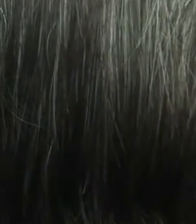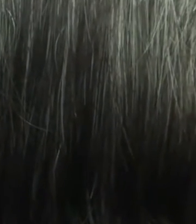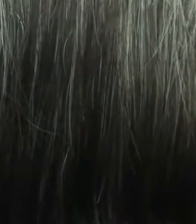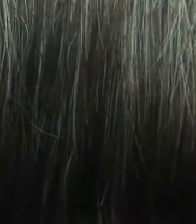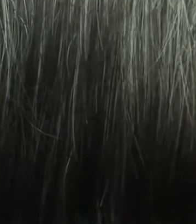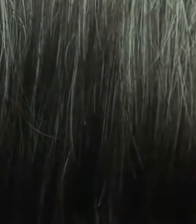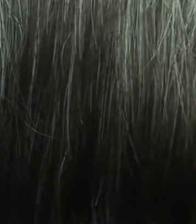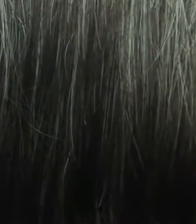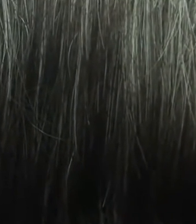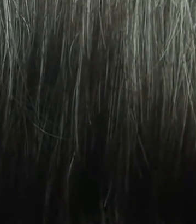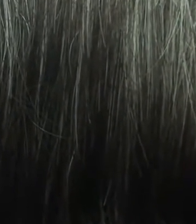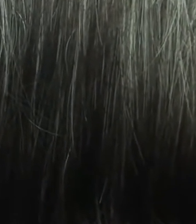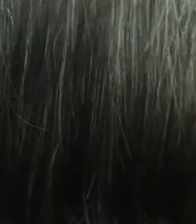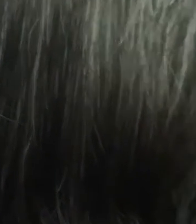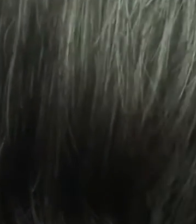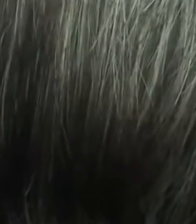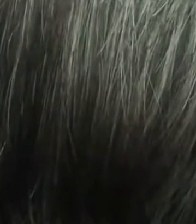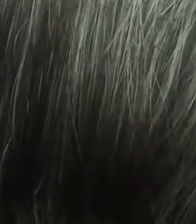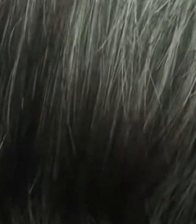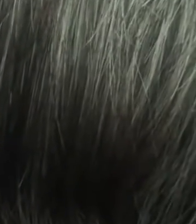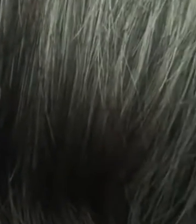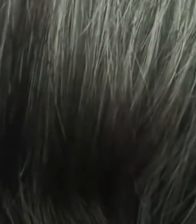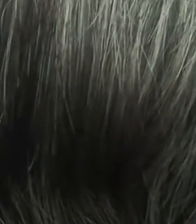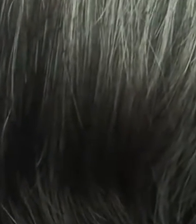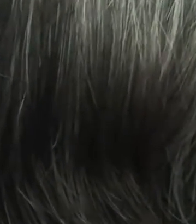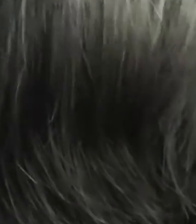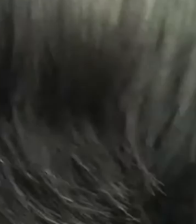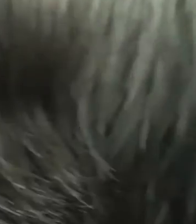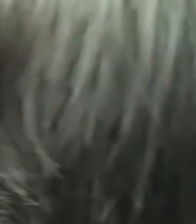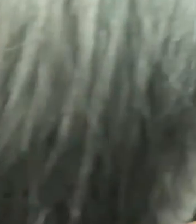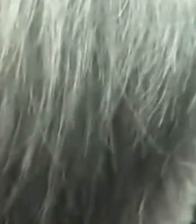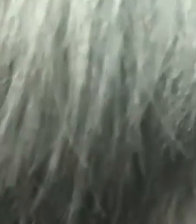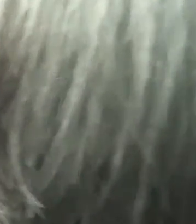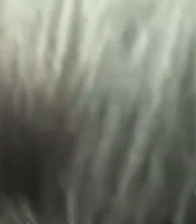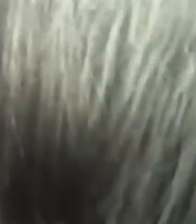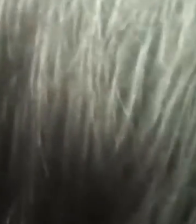출마하는 정의당 전 부대표 김윤기입니다.